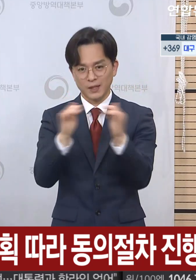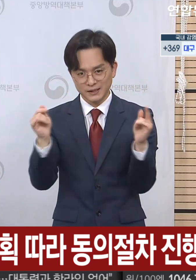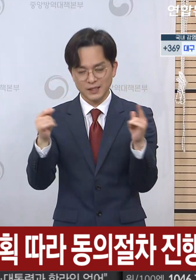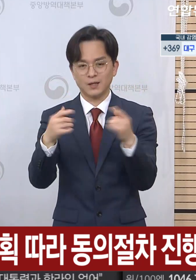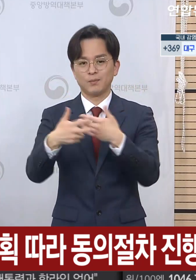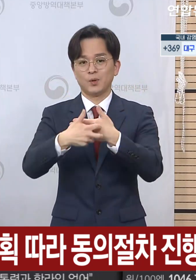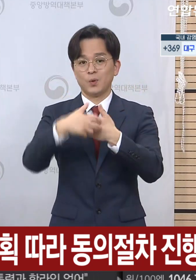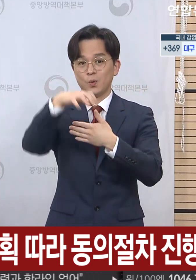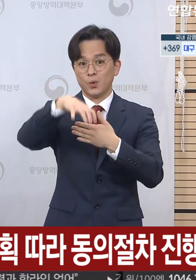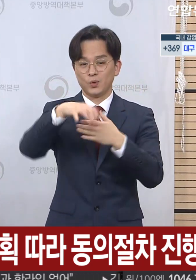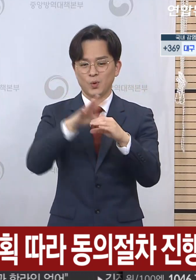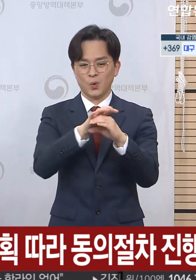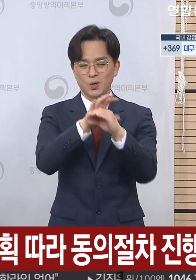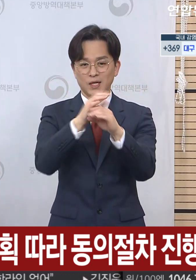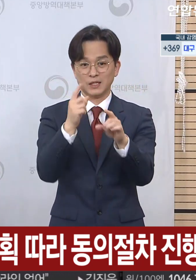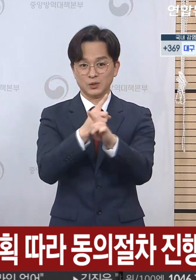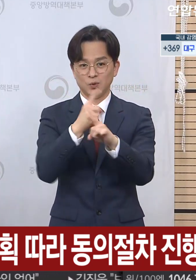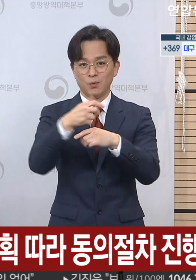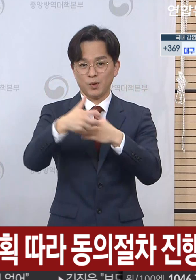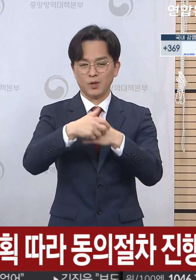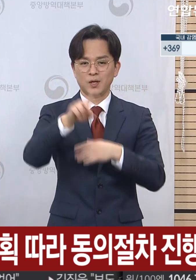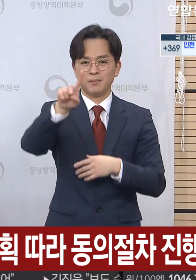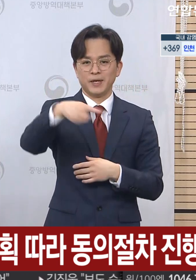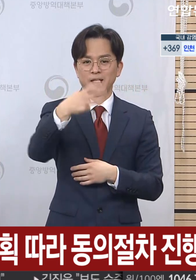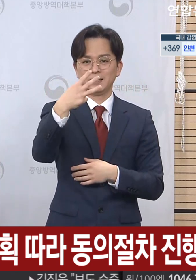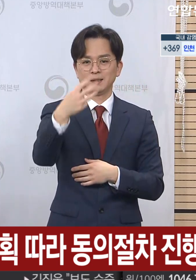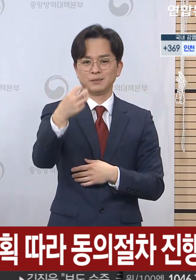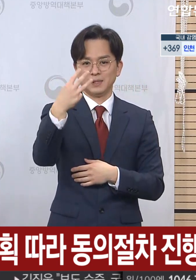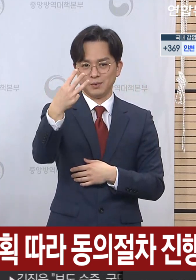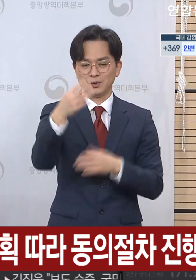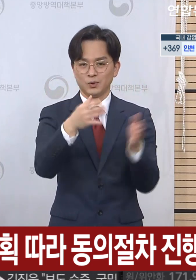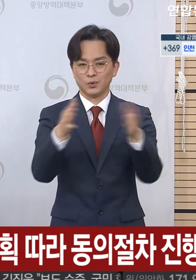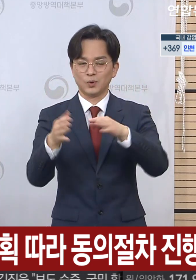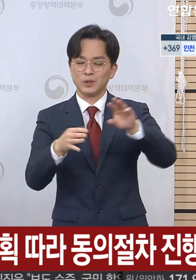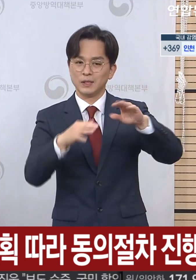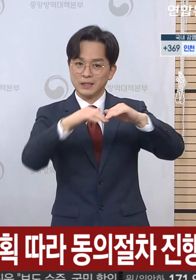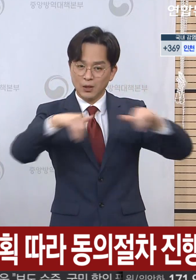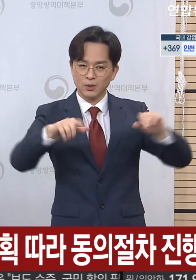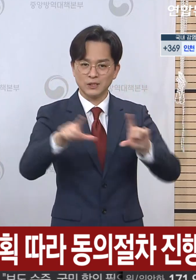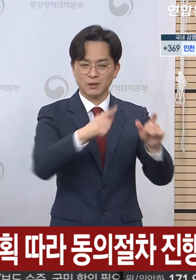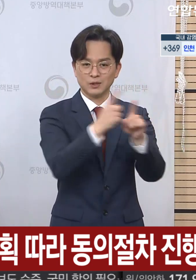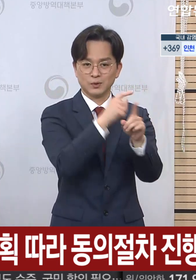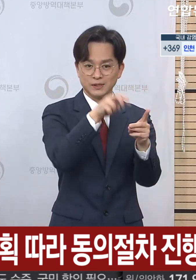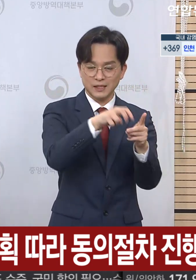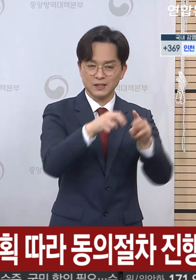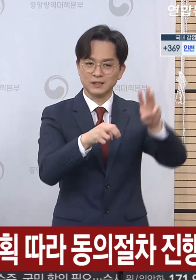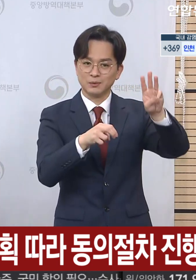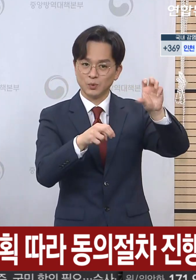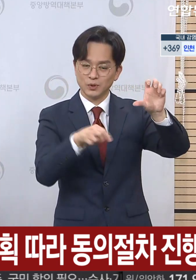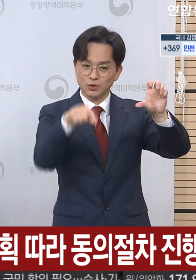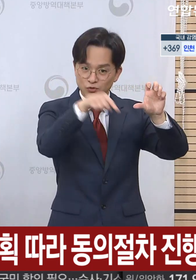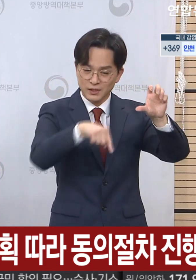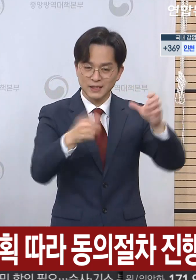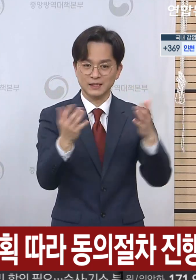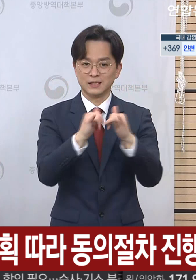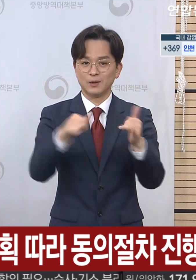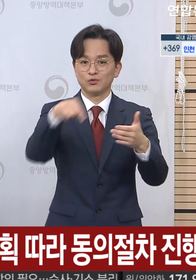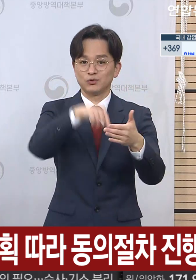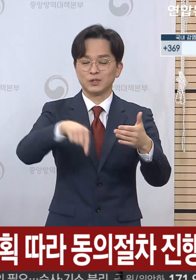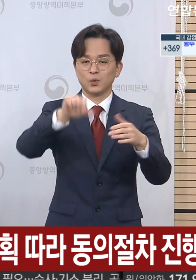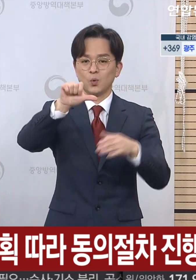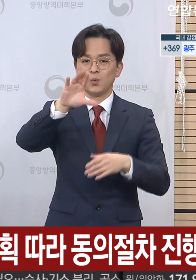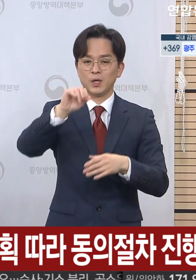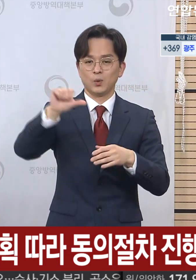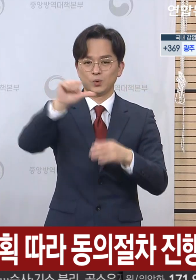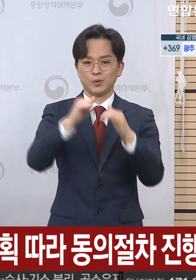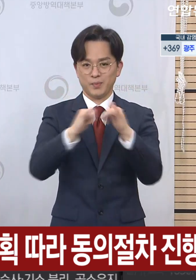환자를 직접 치료하는 병원 143개소와 35개소의 생활치료센터 근무 의료진 중에 5만